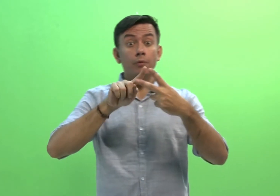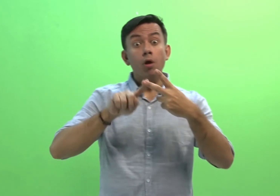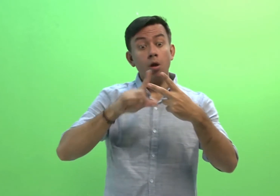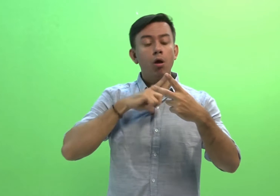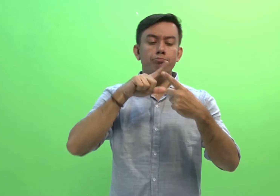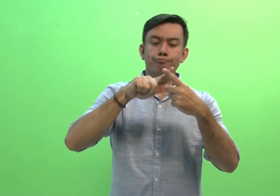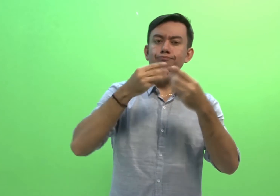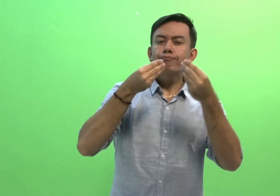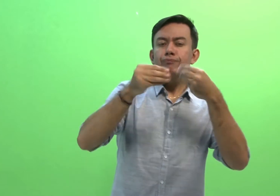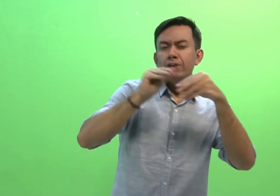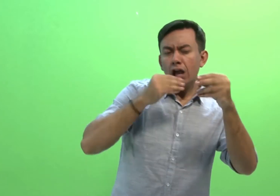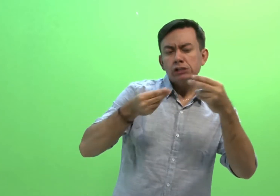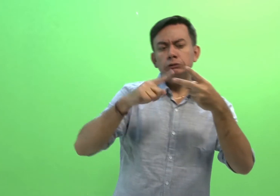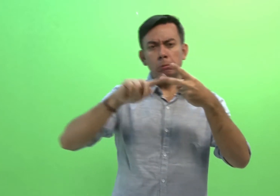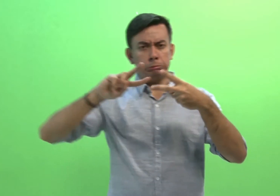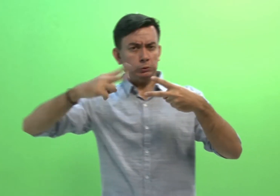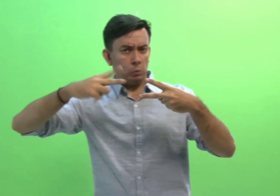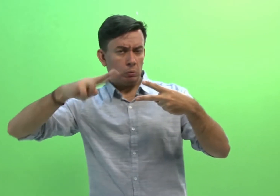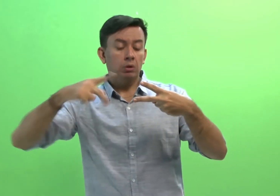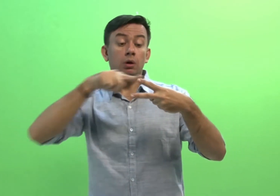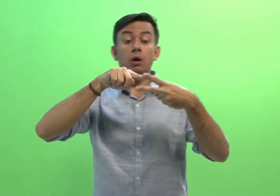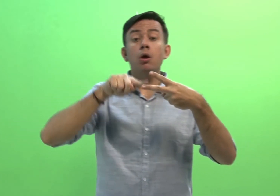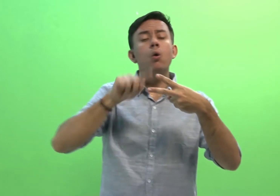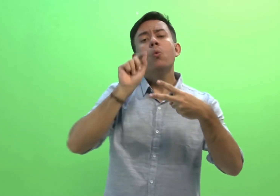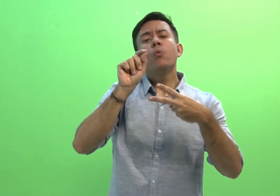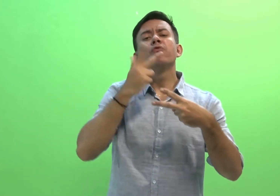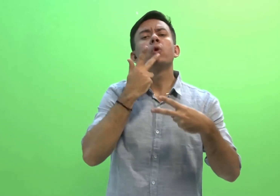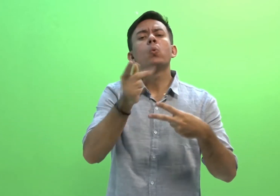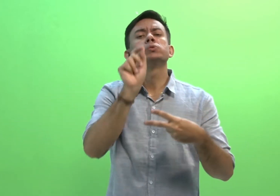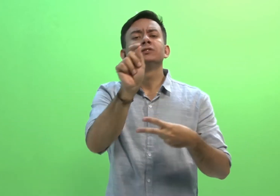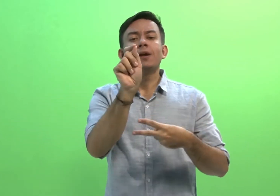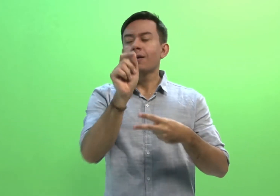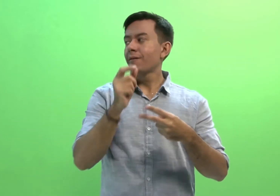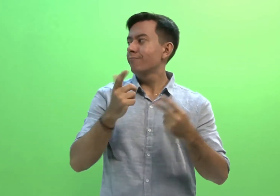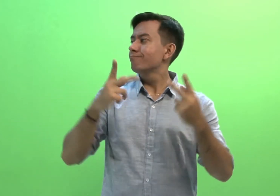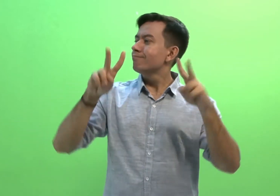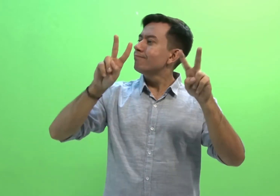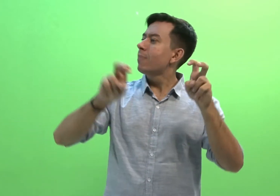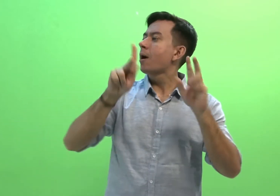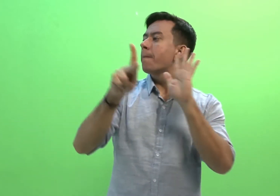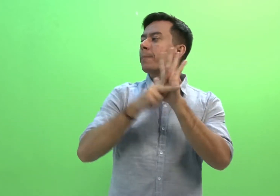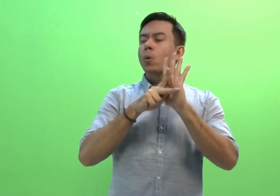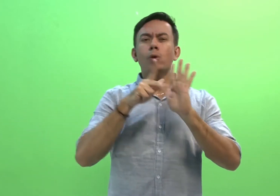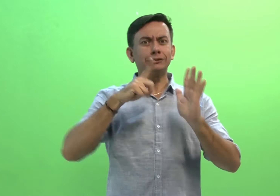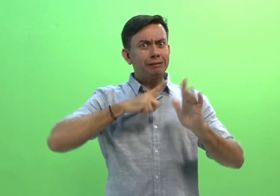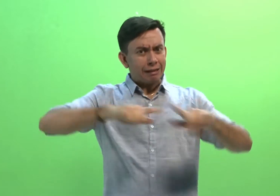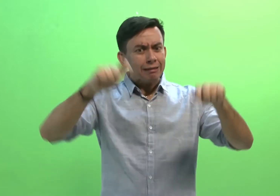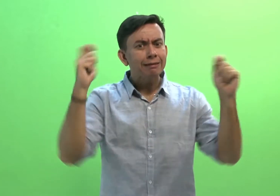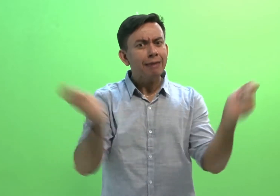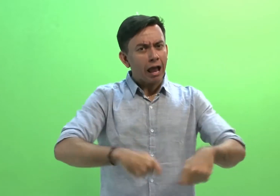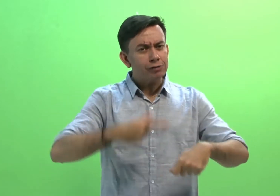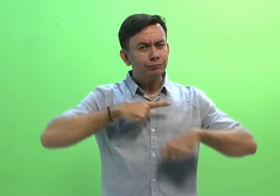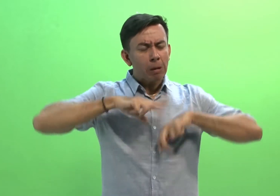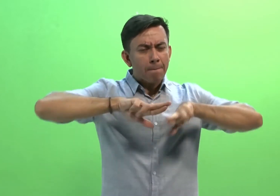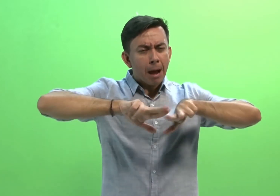a versatilidade que a língua possui. Então, é uma língua flexível e versátil. Quanto a essa